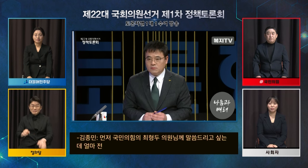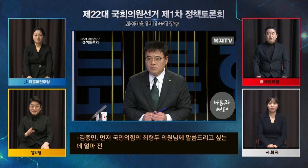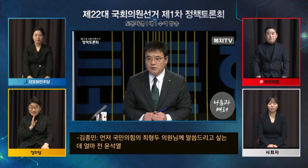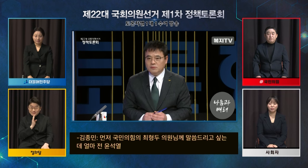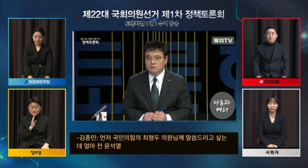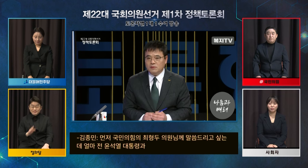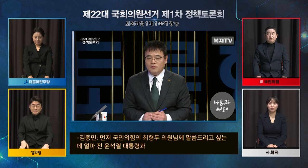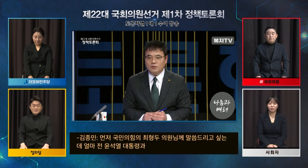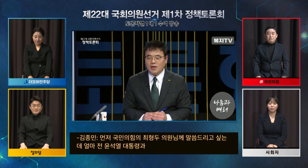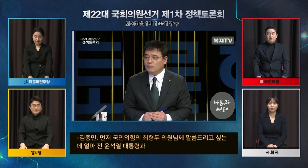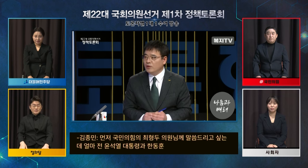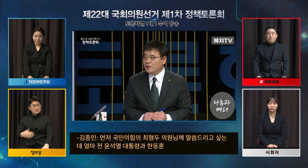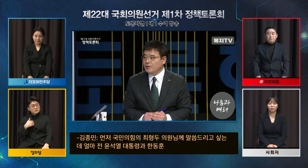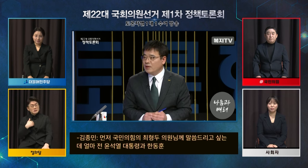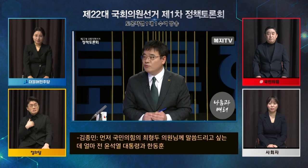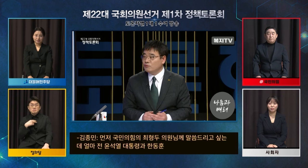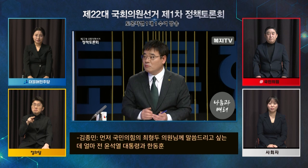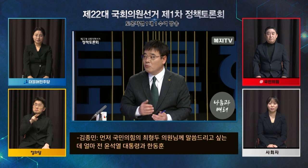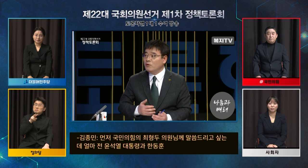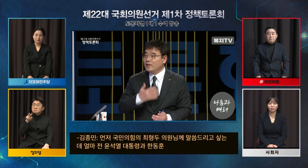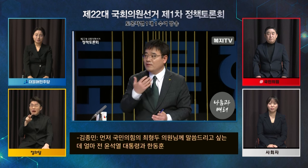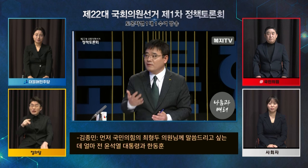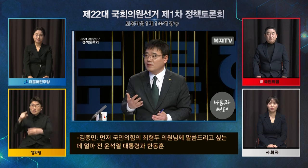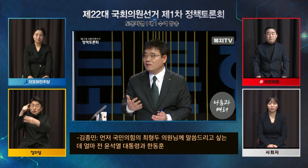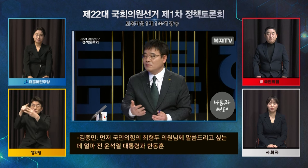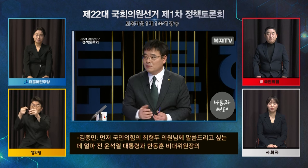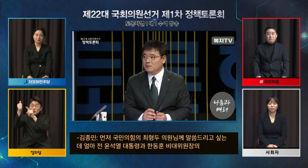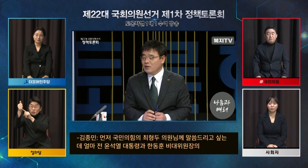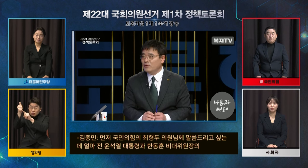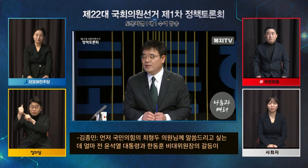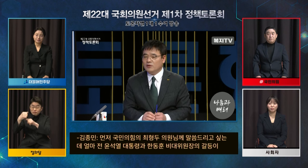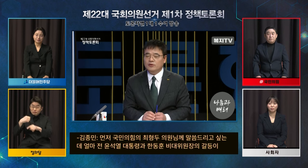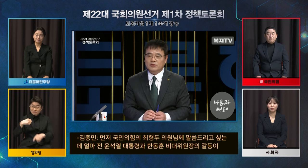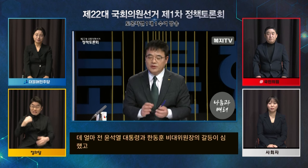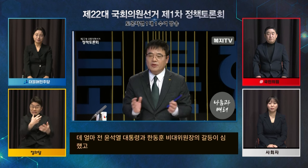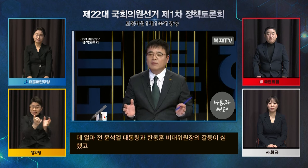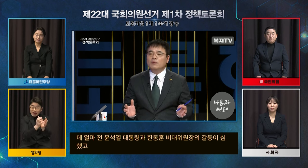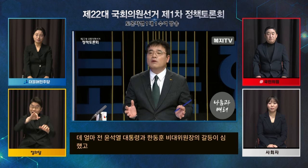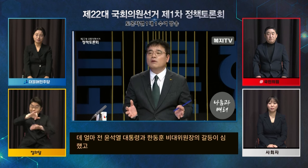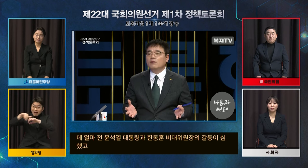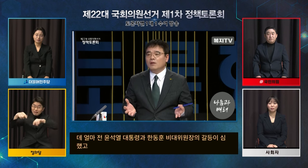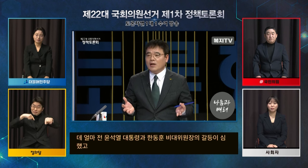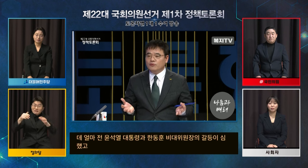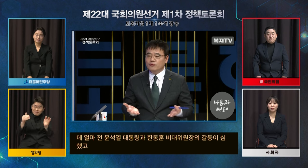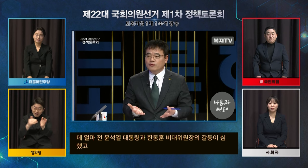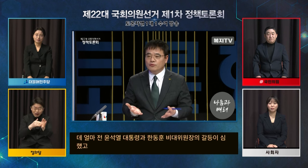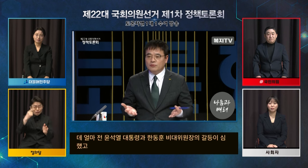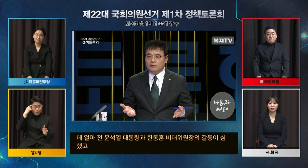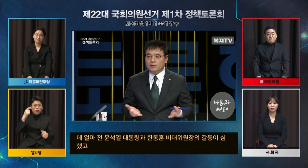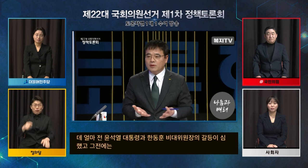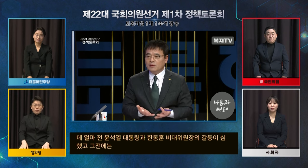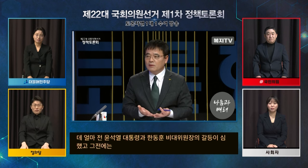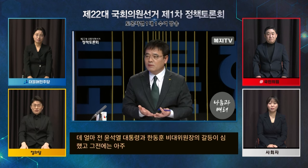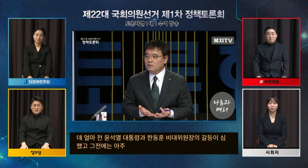저는 대통령의 당무 개입이 아주 공공연하게 드러났던 사건이다. 그전에는 아주